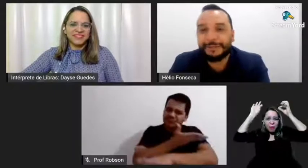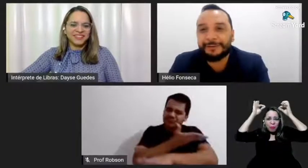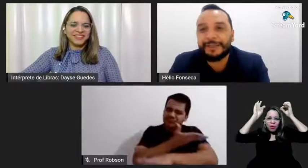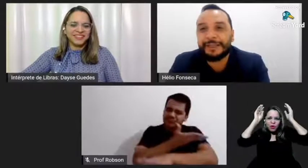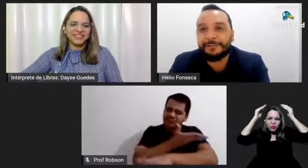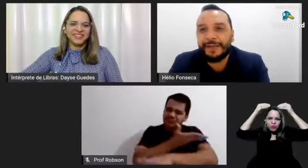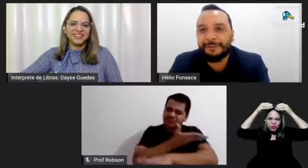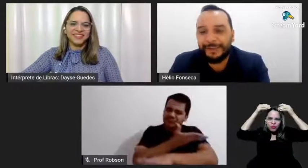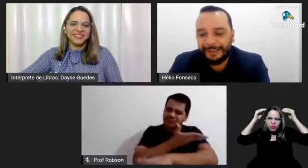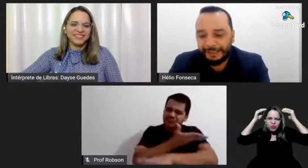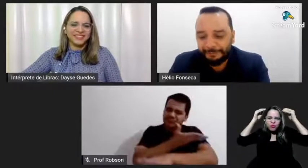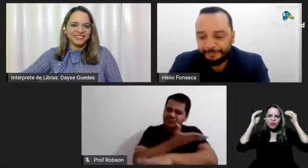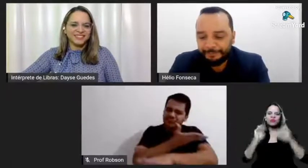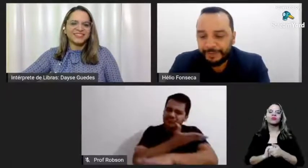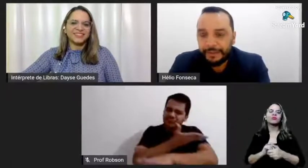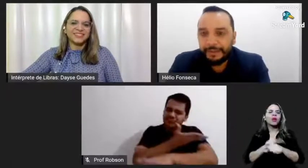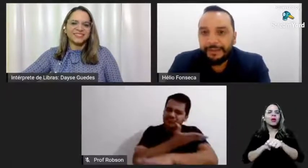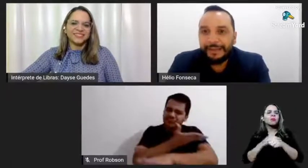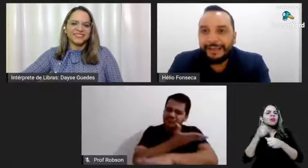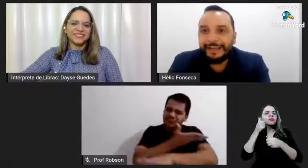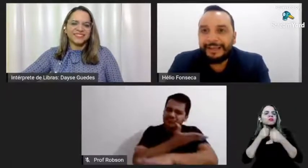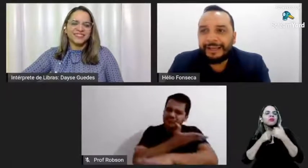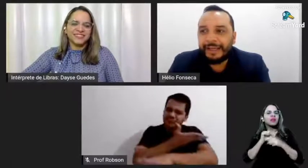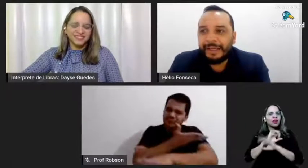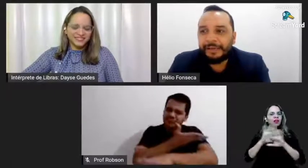cabelos pretos e pele morena.